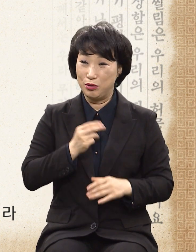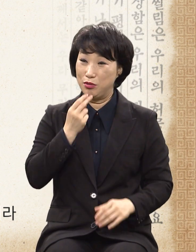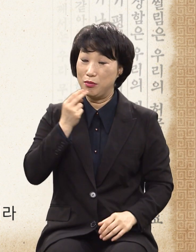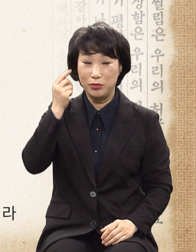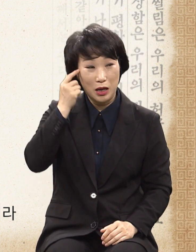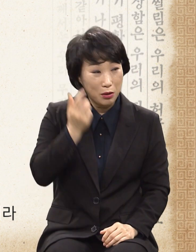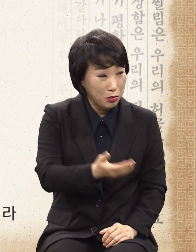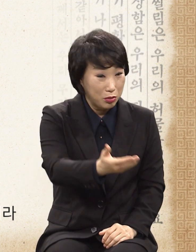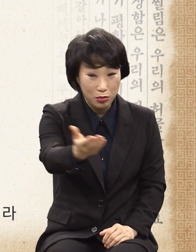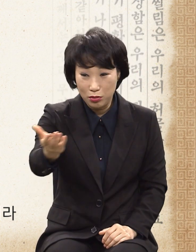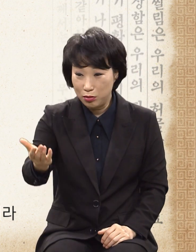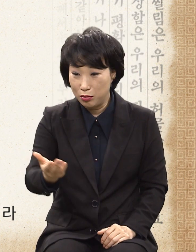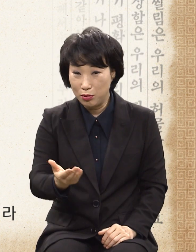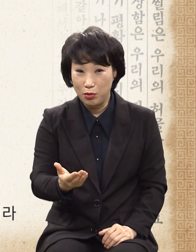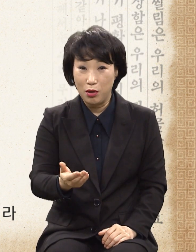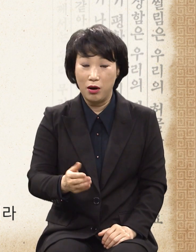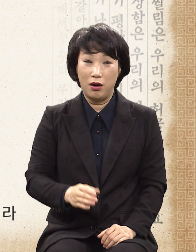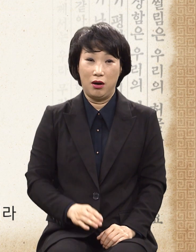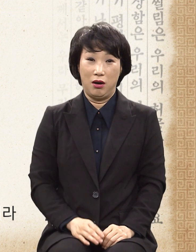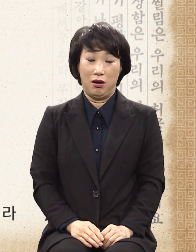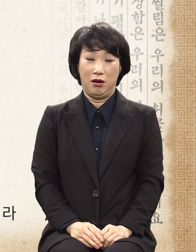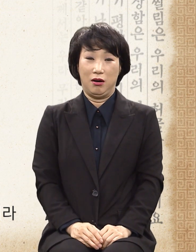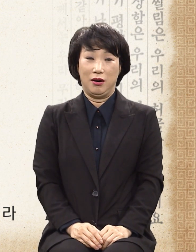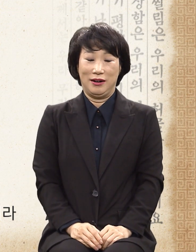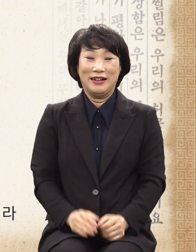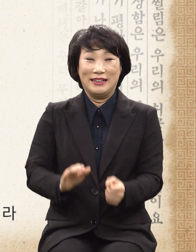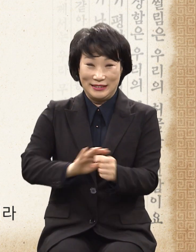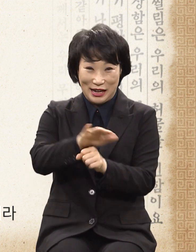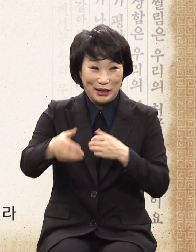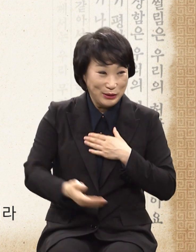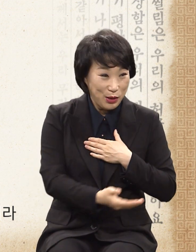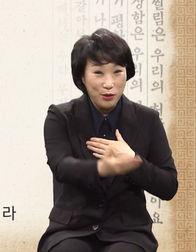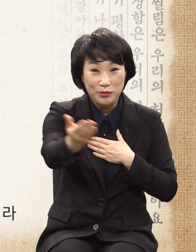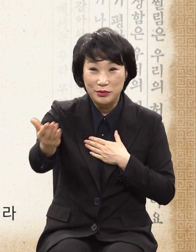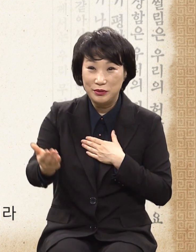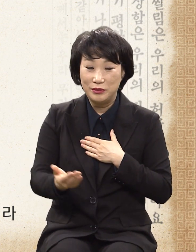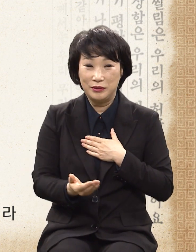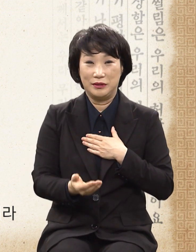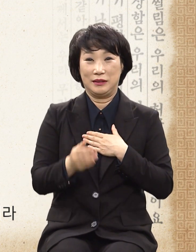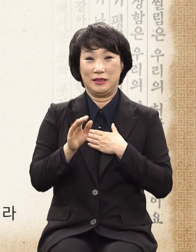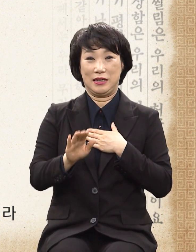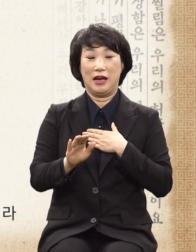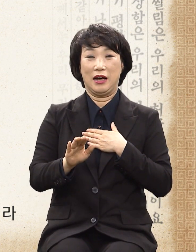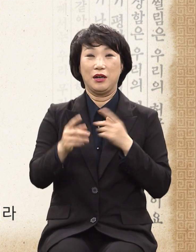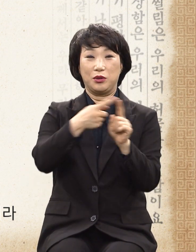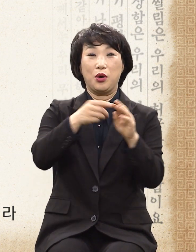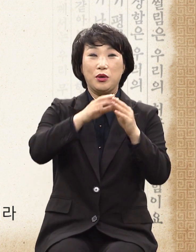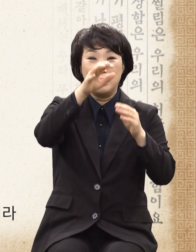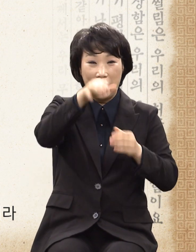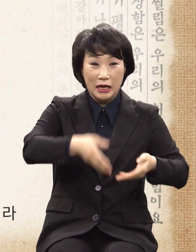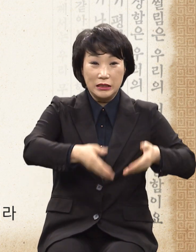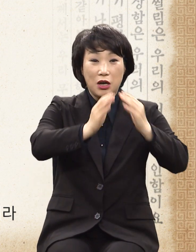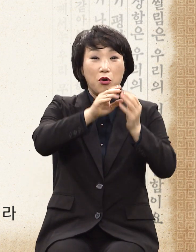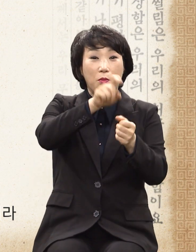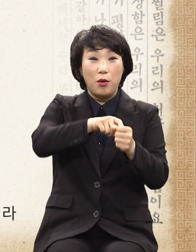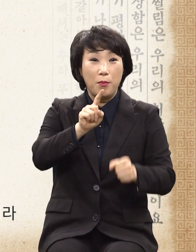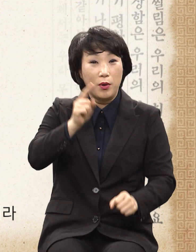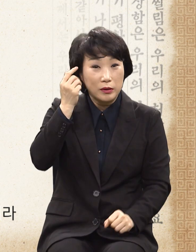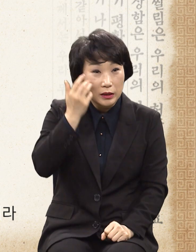두렵지 않느냐 이 말이요. 응? 사랑하는 여러분, 응? 교회 세운 목적이